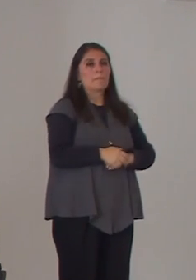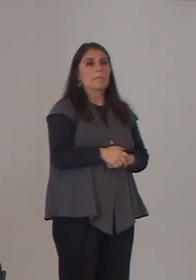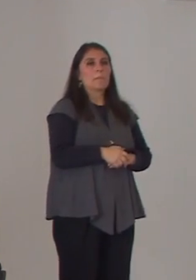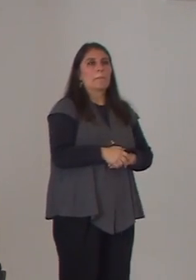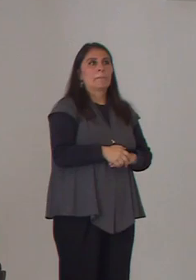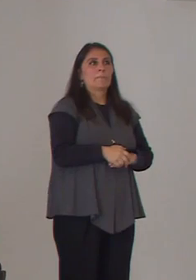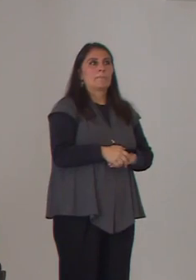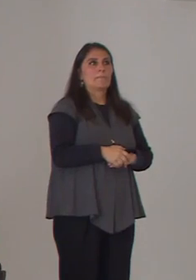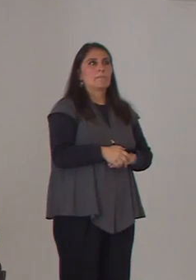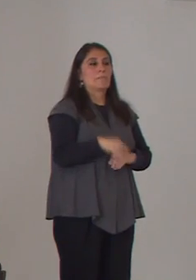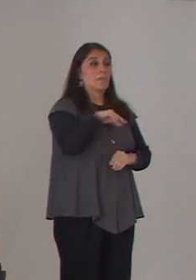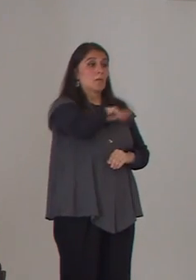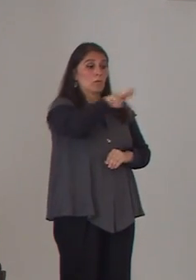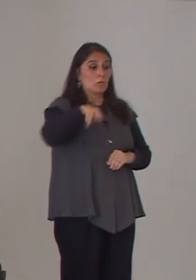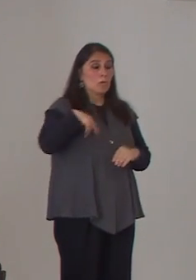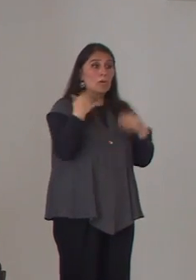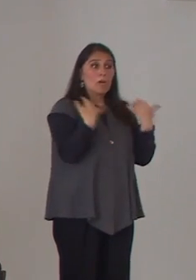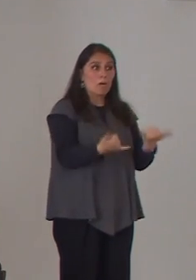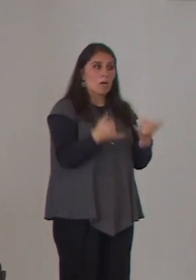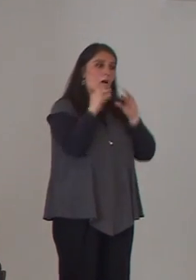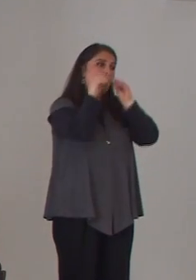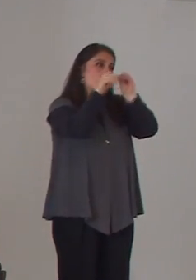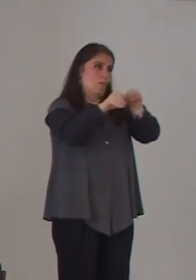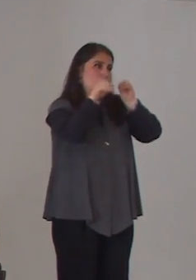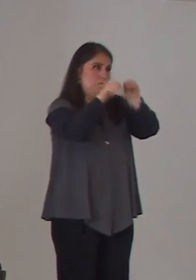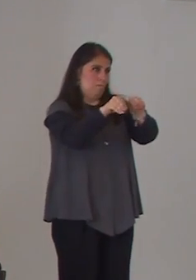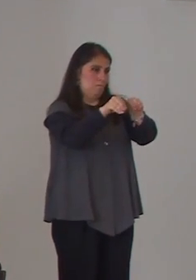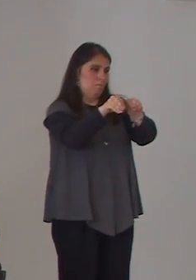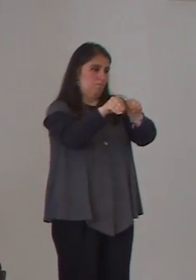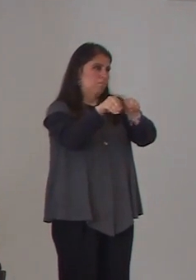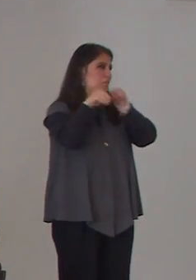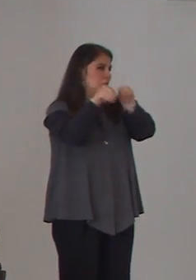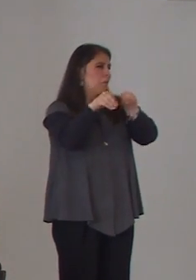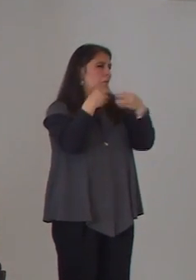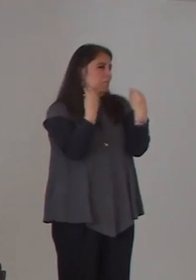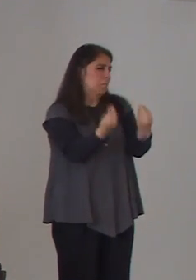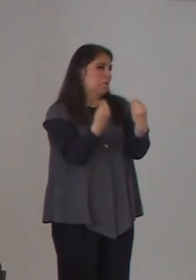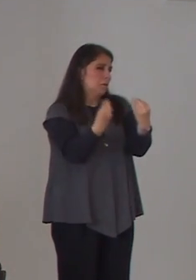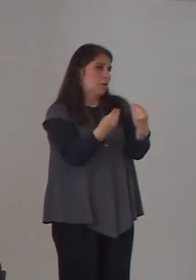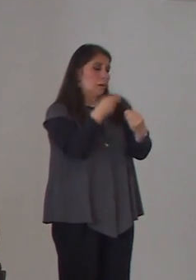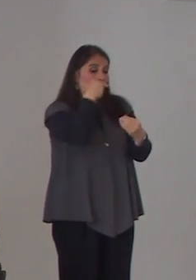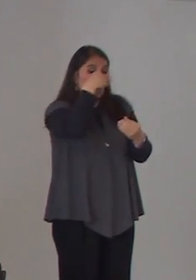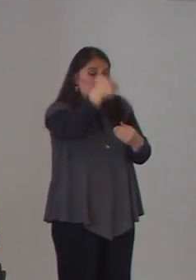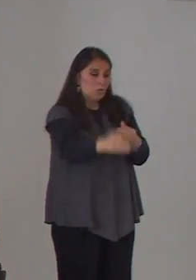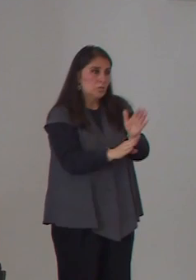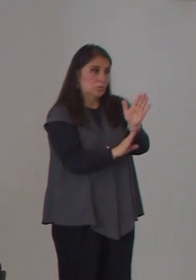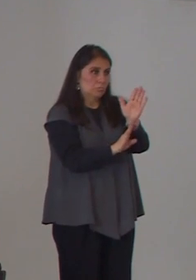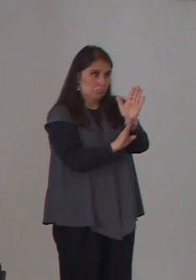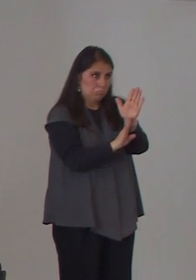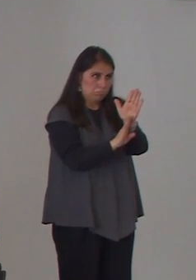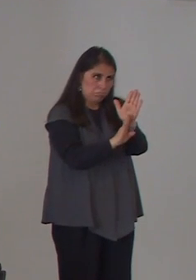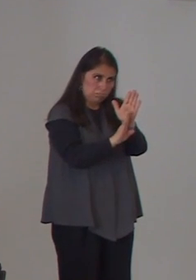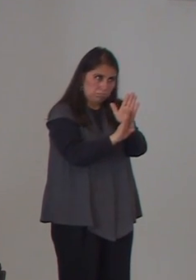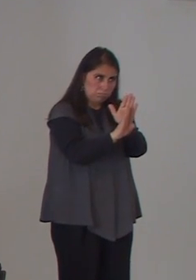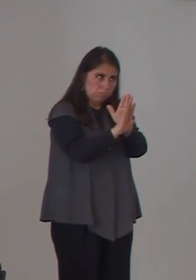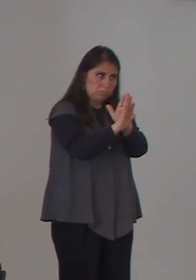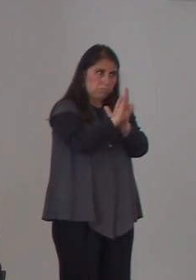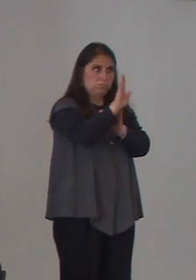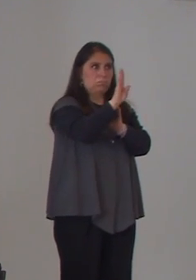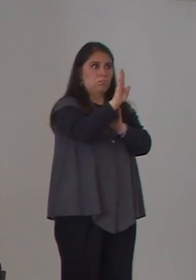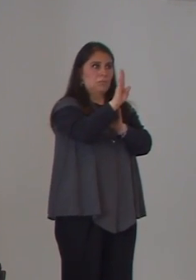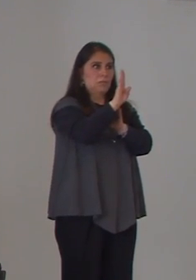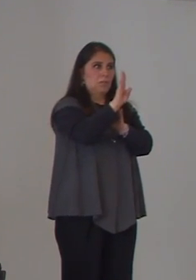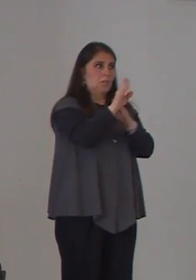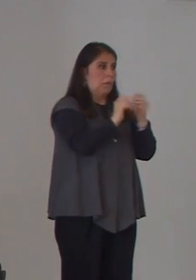nosotros estamos formando, si bien para que los niños avancen de grado a